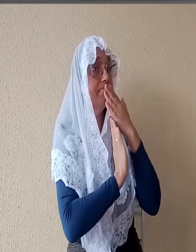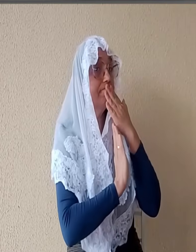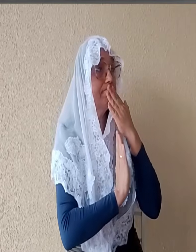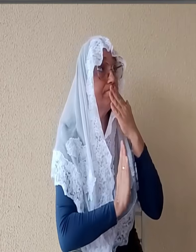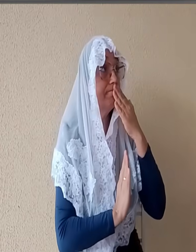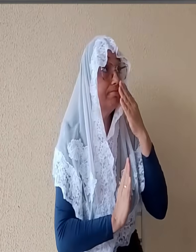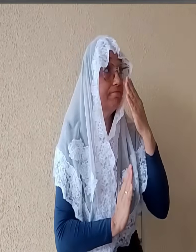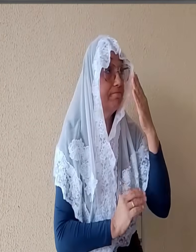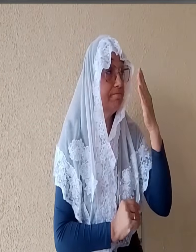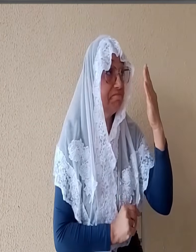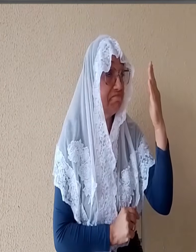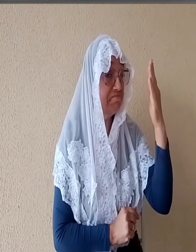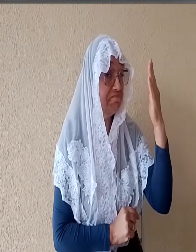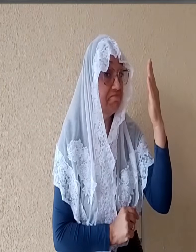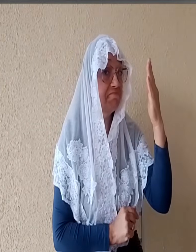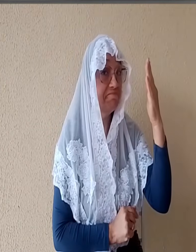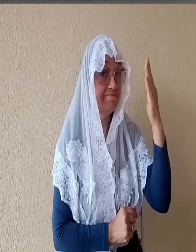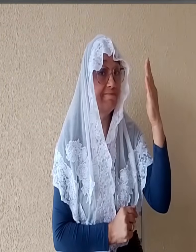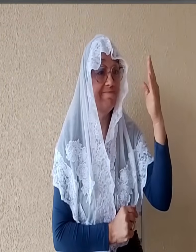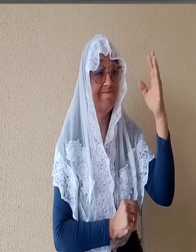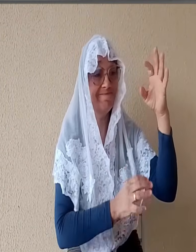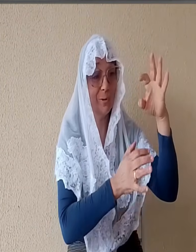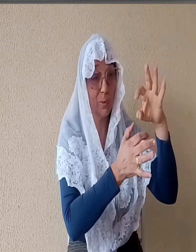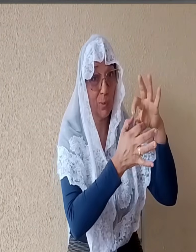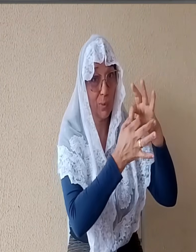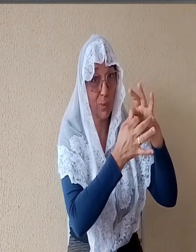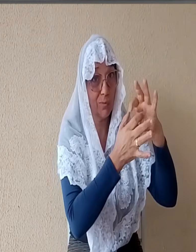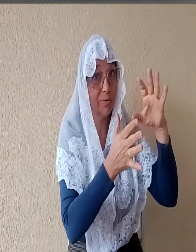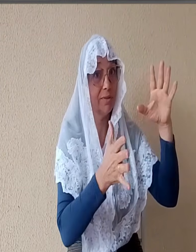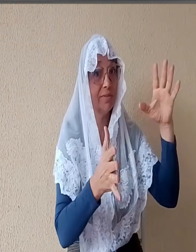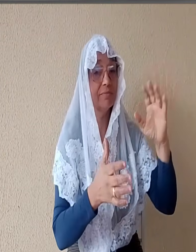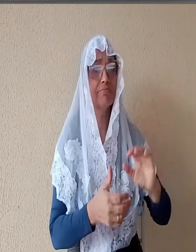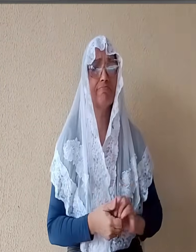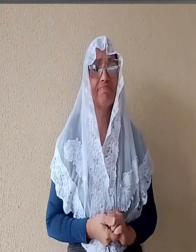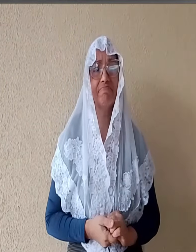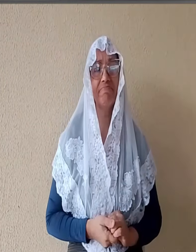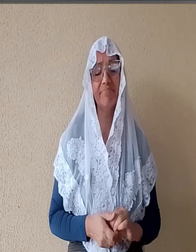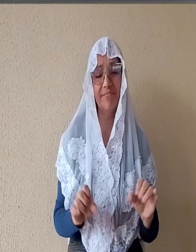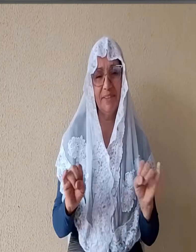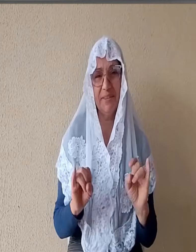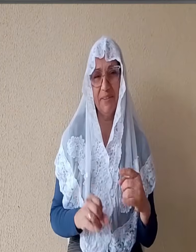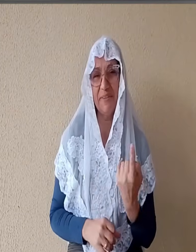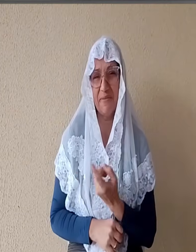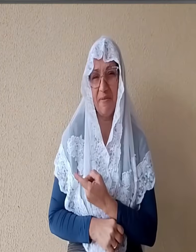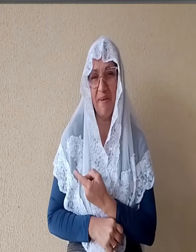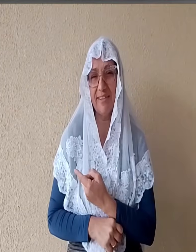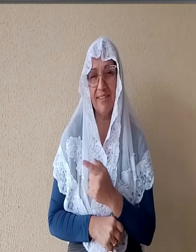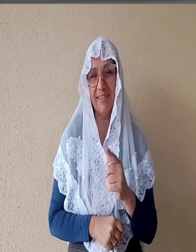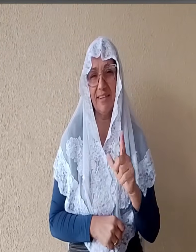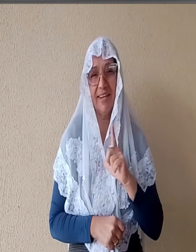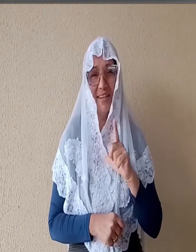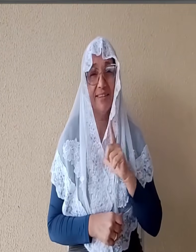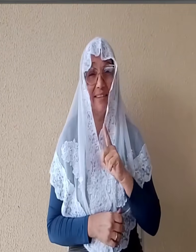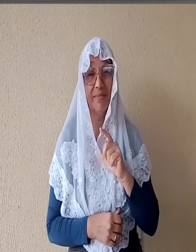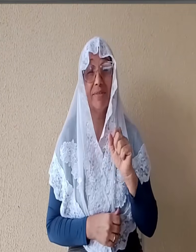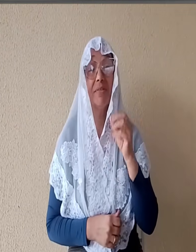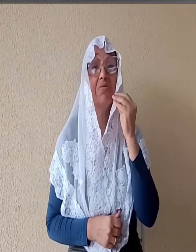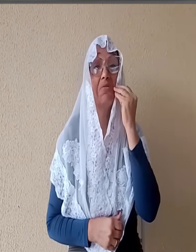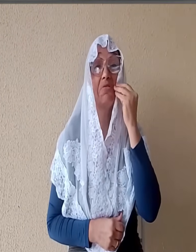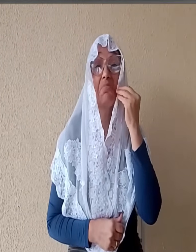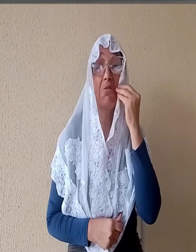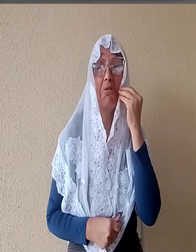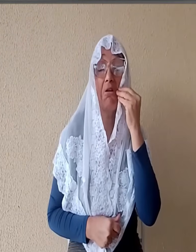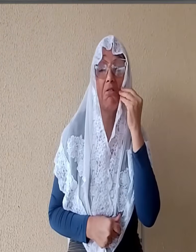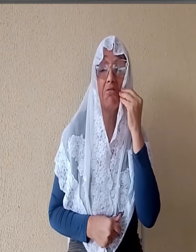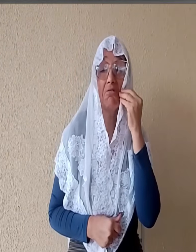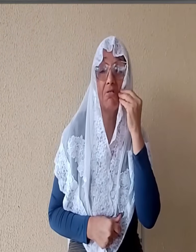em Piracicaba, glória ao nome do Senhor, muitos falou pela emoção. Muitos falou pela emoção. Mas